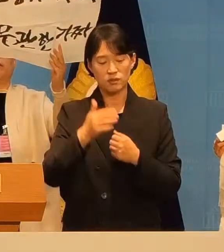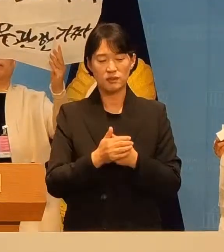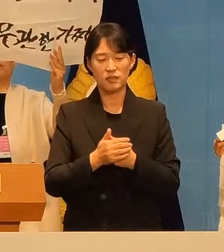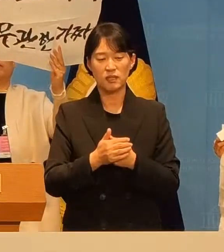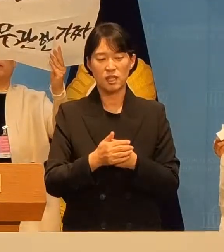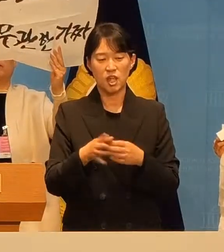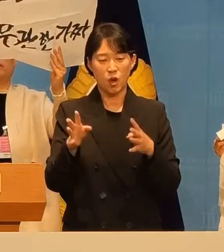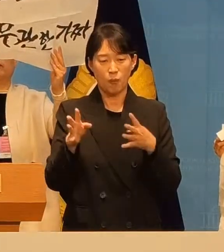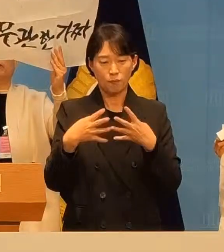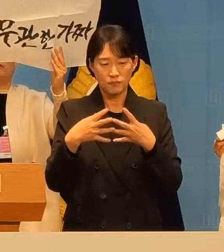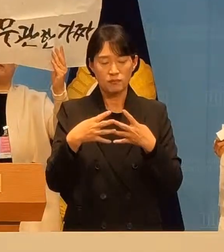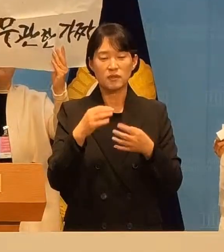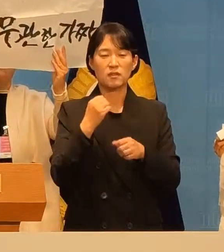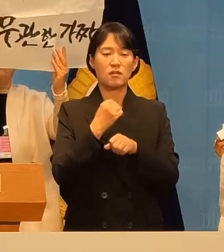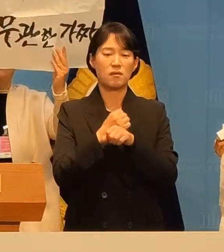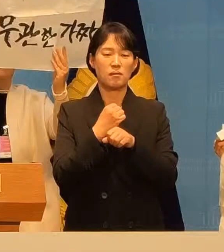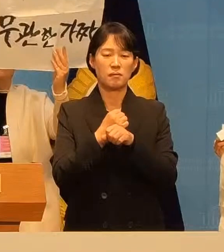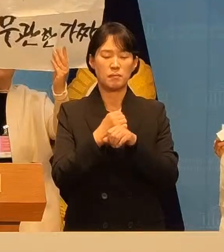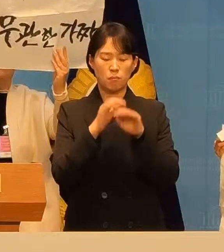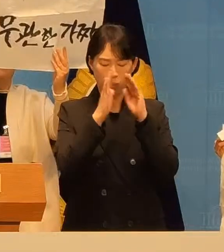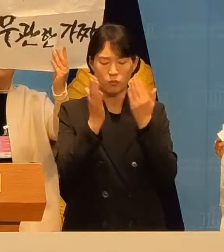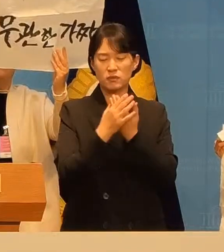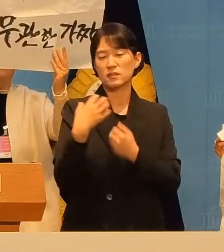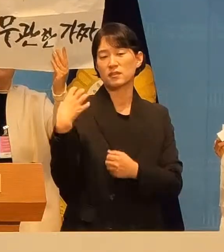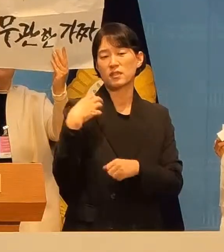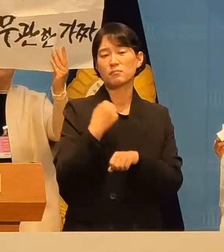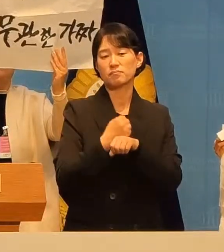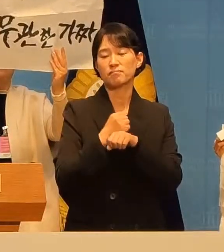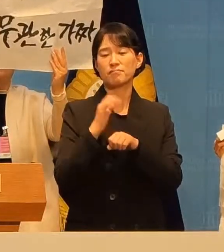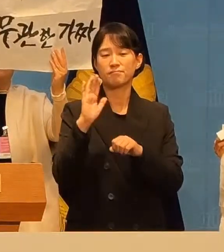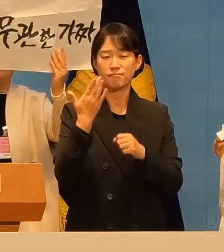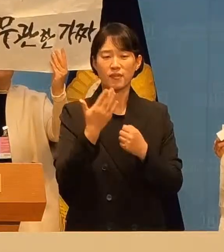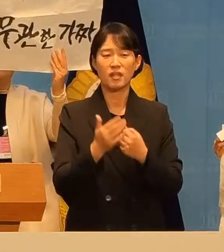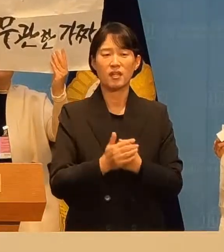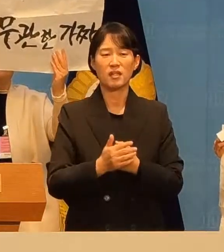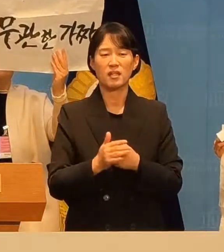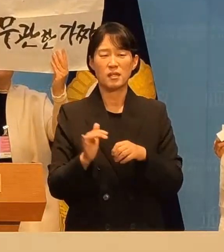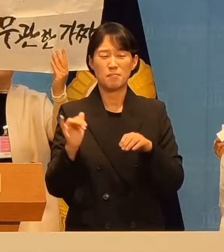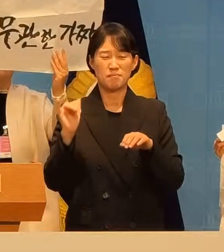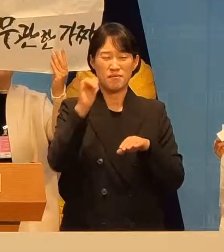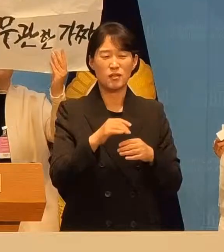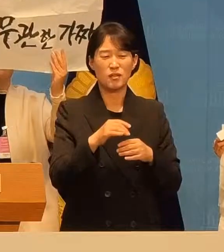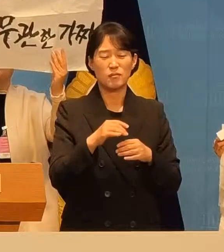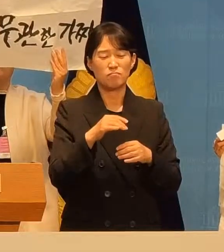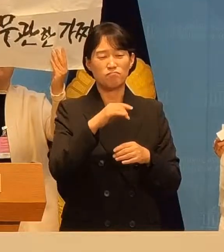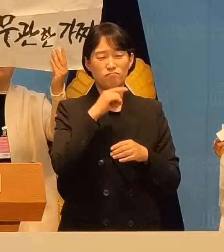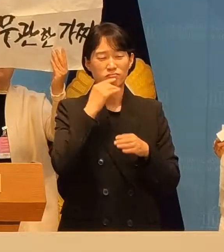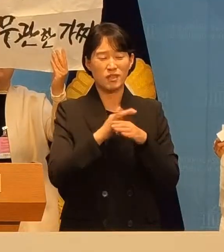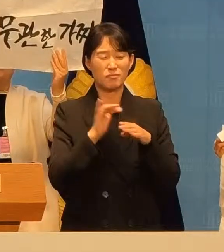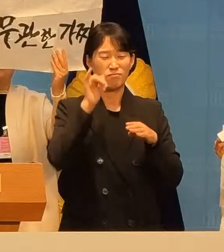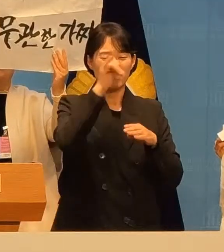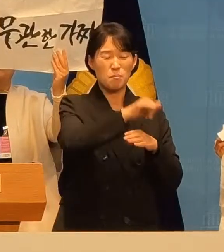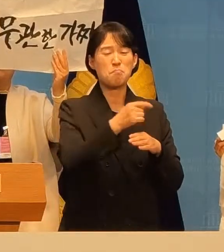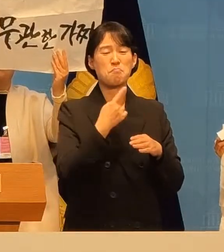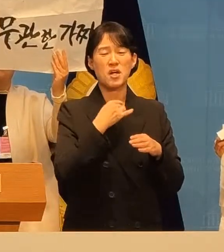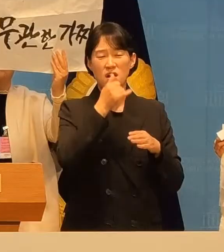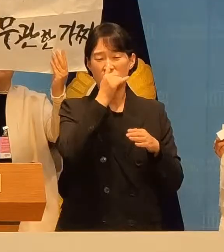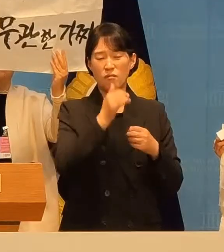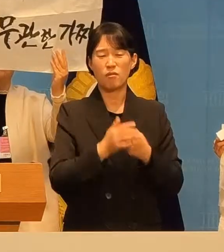대한 모든 책임을 져야 한다. 대북 전단과 무인기가 비무장지대를 통과하여 북으로